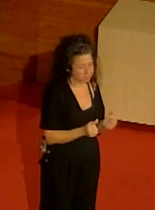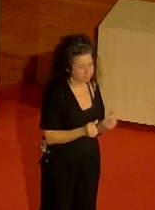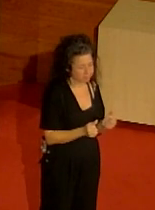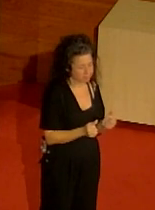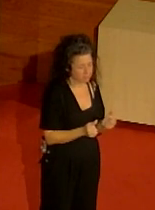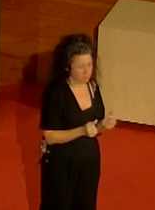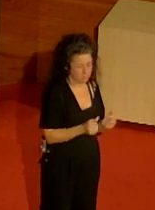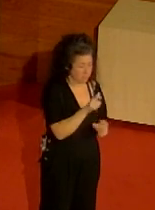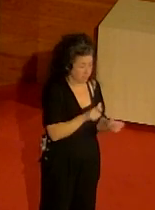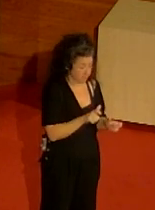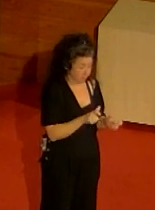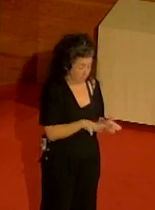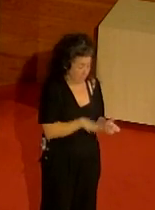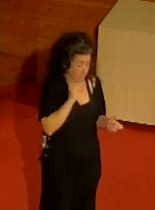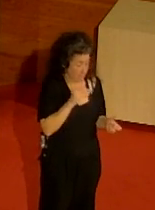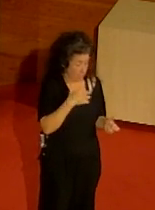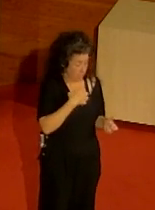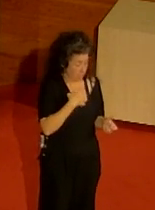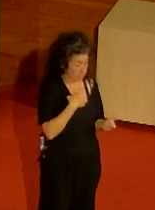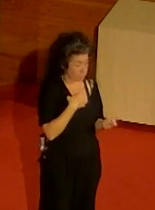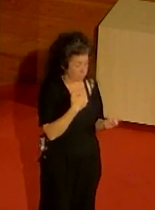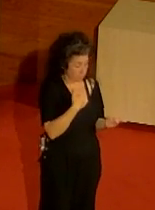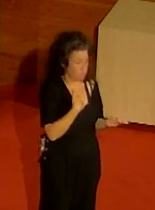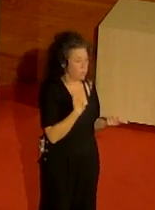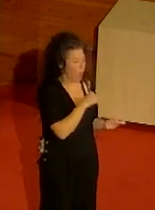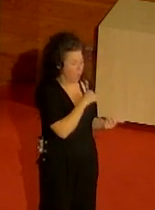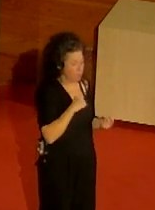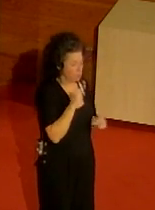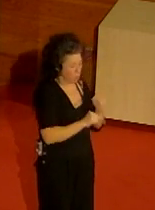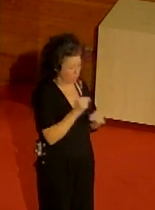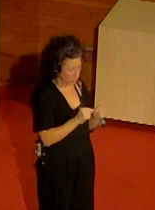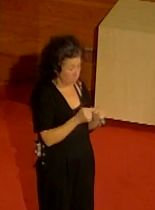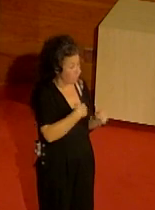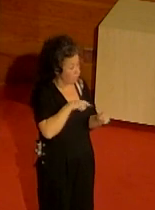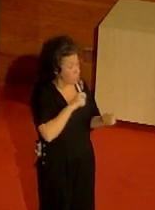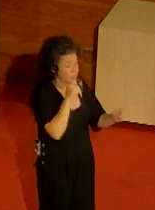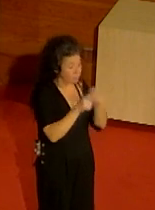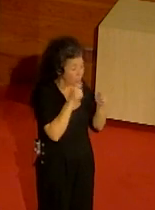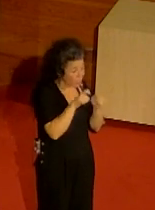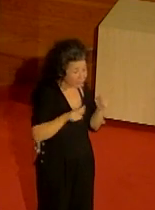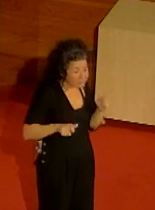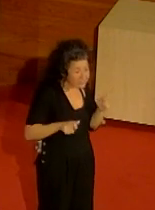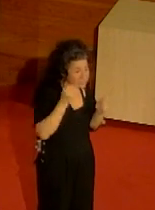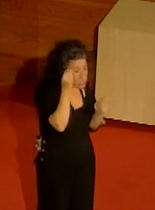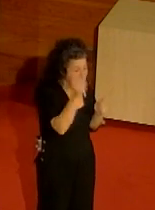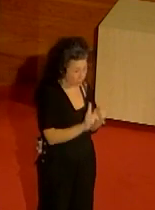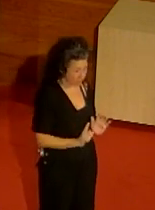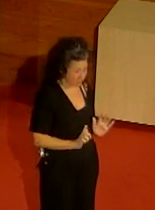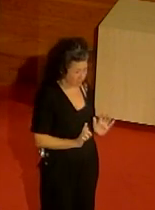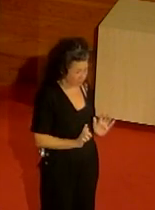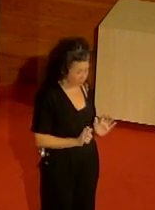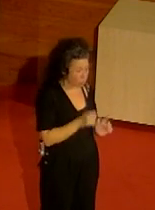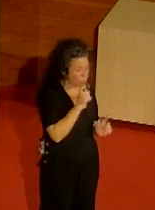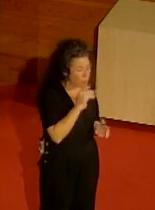asumir y, para hacer autocrítica como periodista, nosotros no hemos pensado. No hemos pensado porque luego